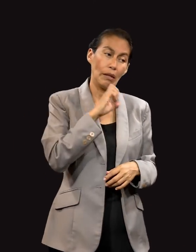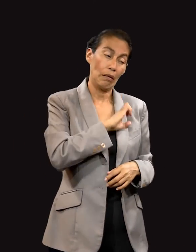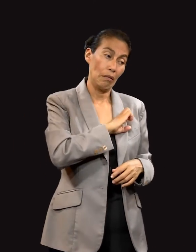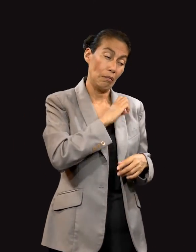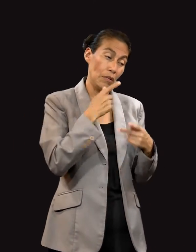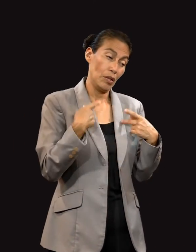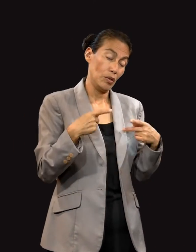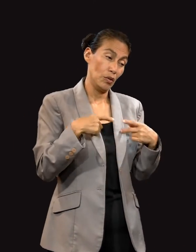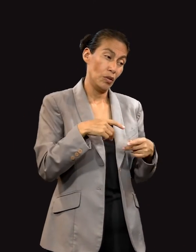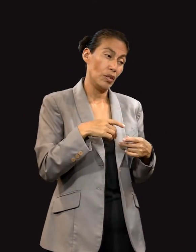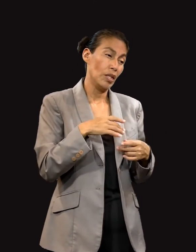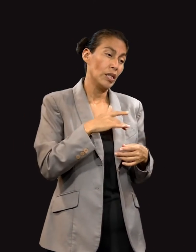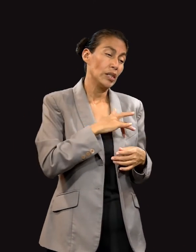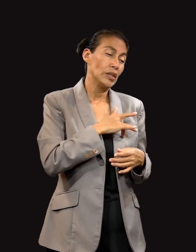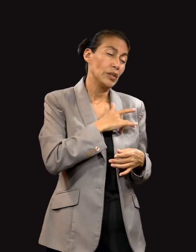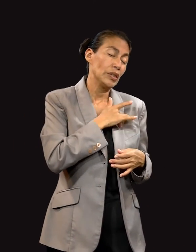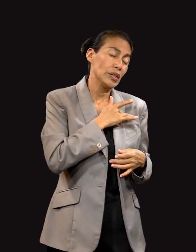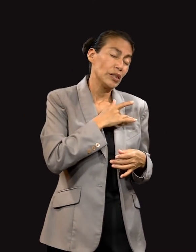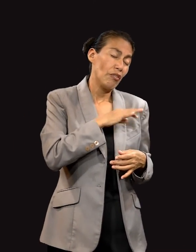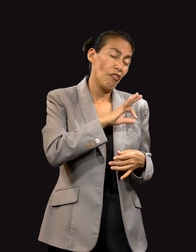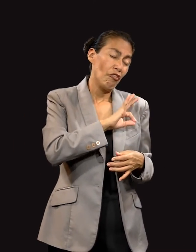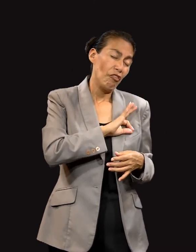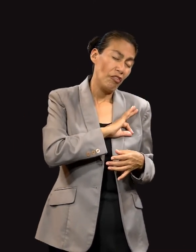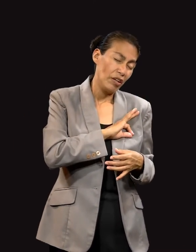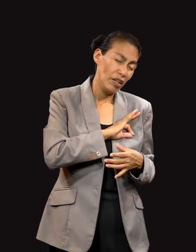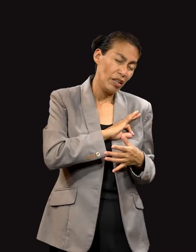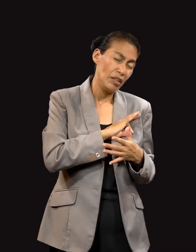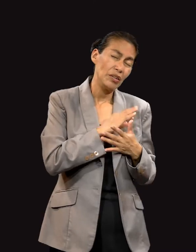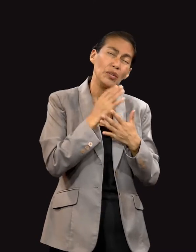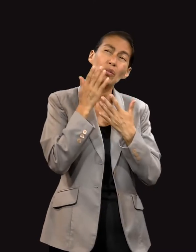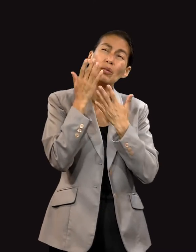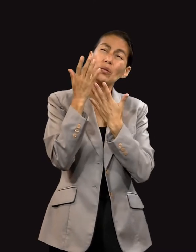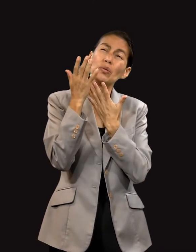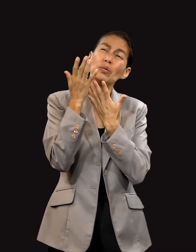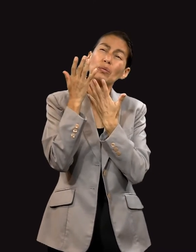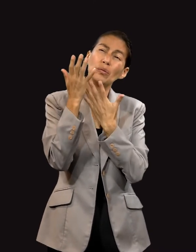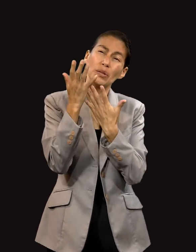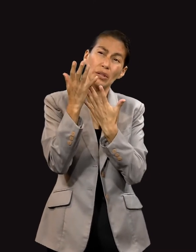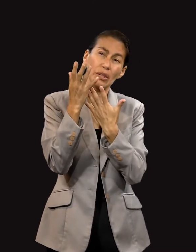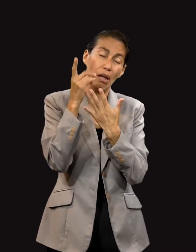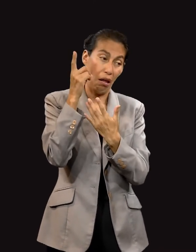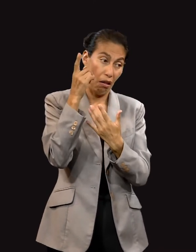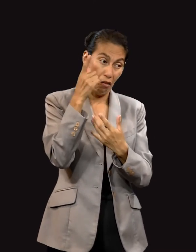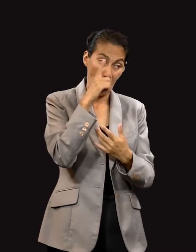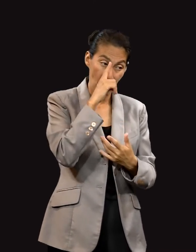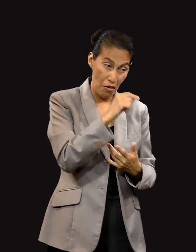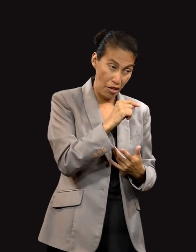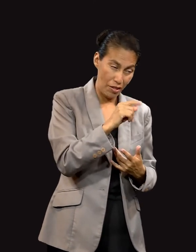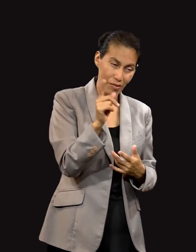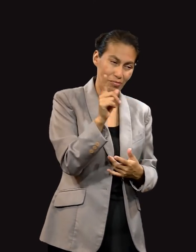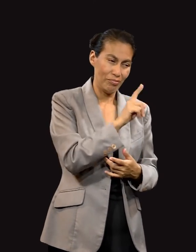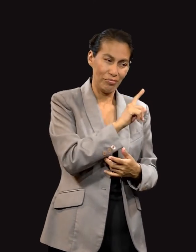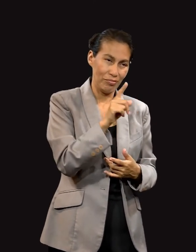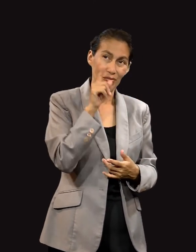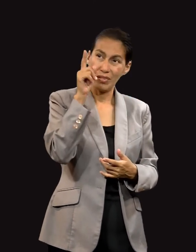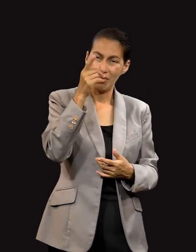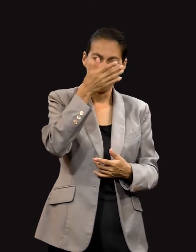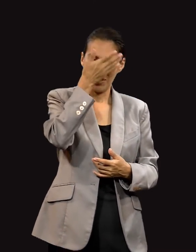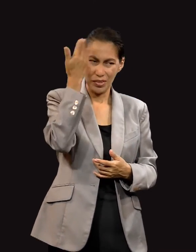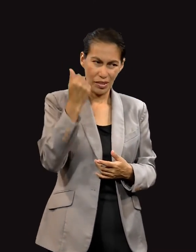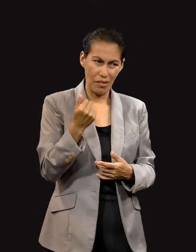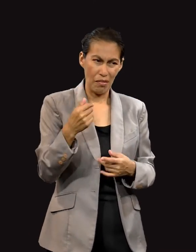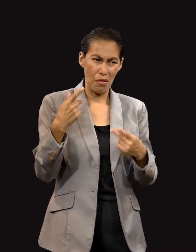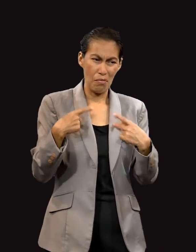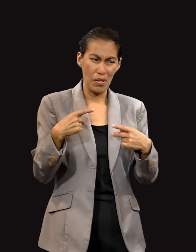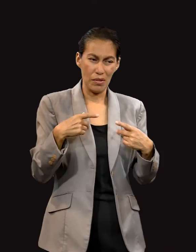le piden, pero le piden de corazón. De corazón, Y llenos de fe en sus promesas, porque Dios no sabe fallar. No. Y